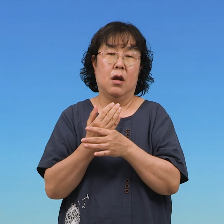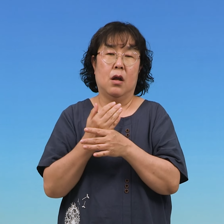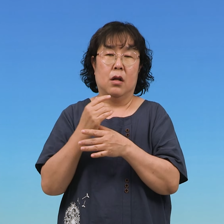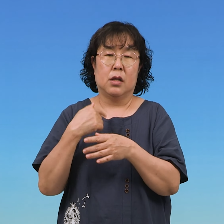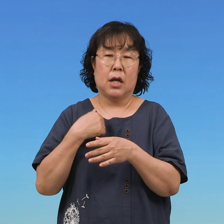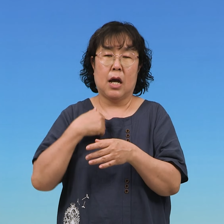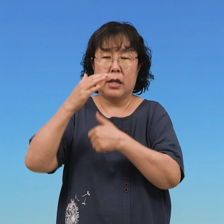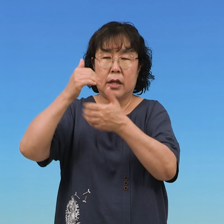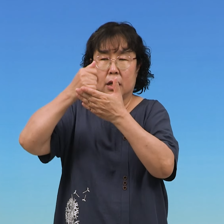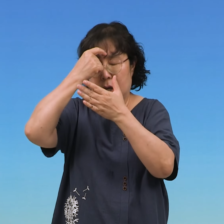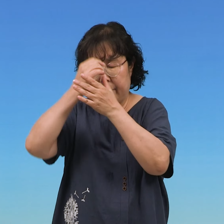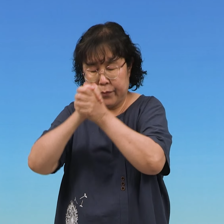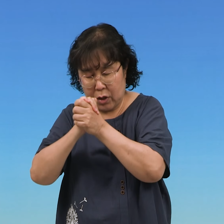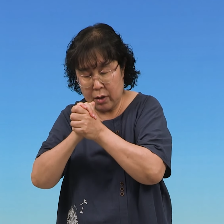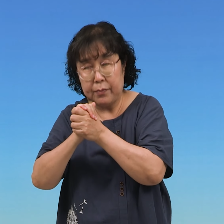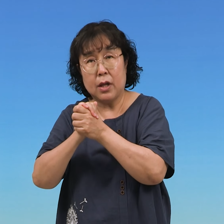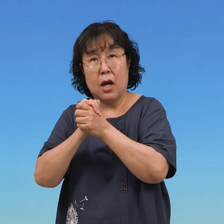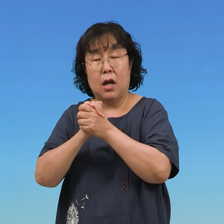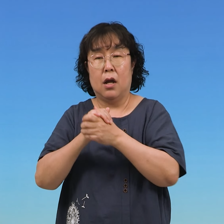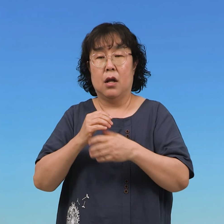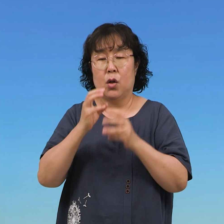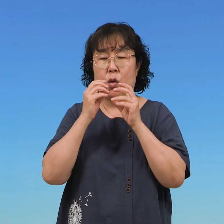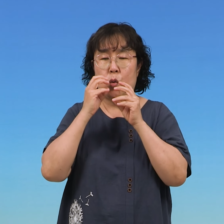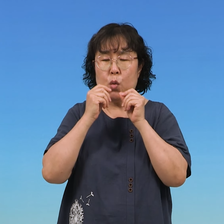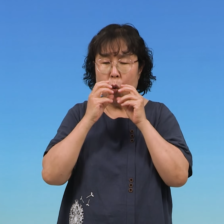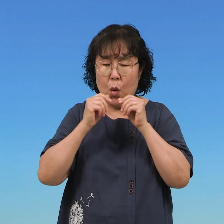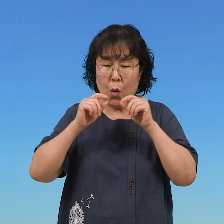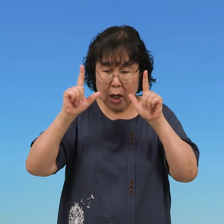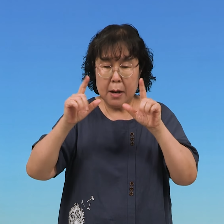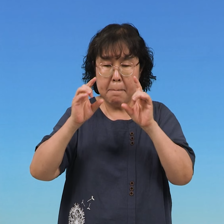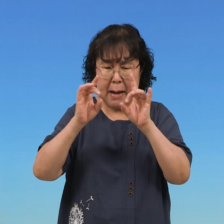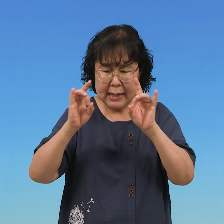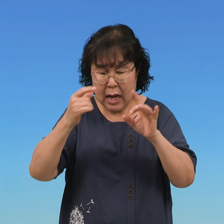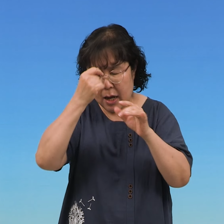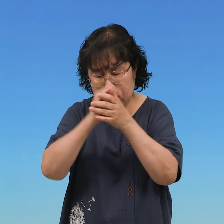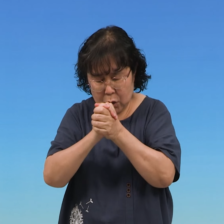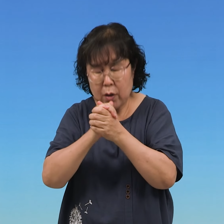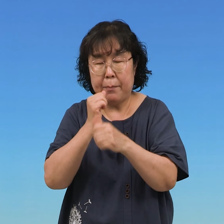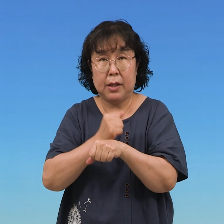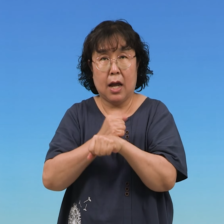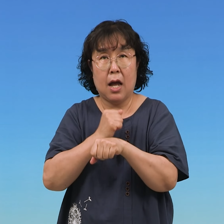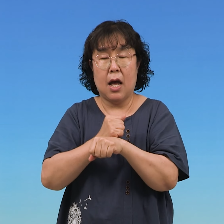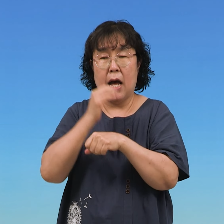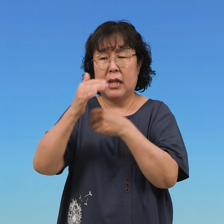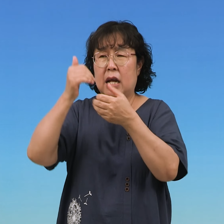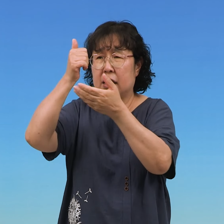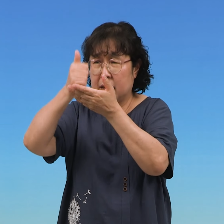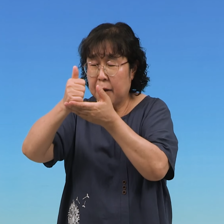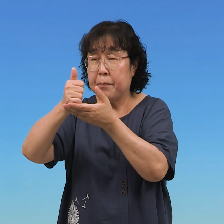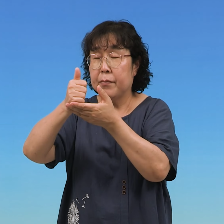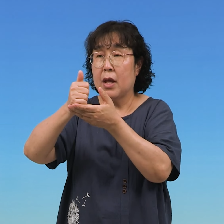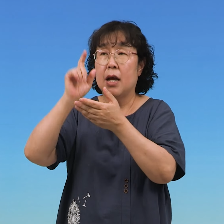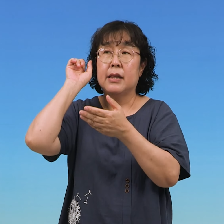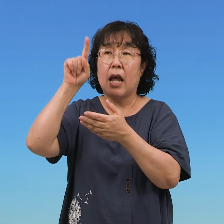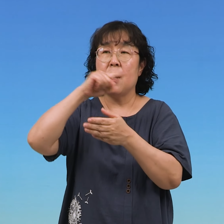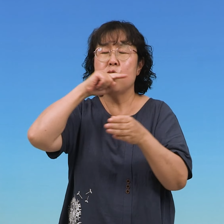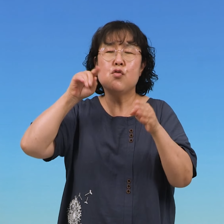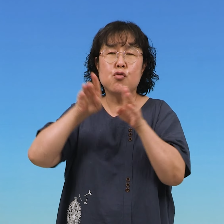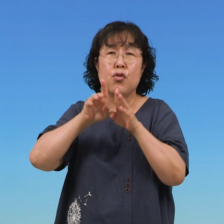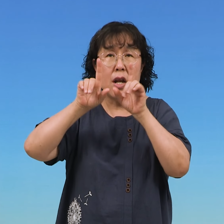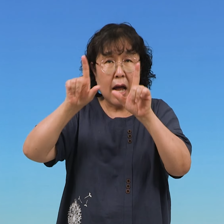토요일 날 말이에요, 내일 중등부 예배를 좀 살려주세요. 하나님, 내일 우리 중등부 예배가